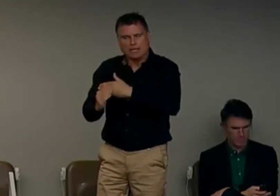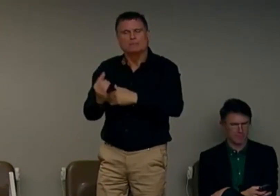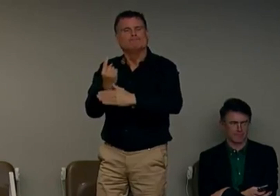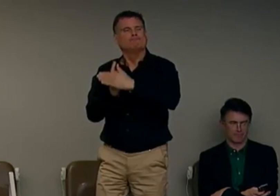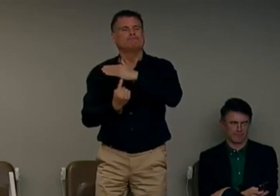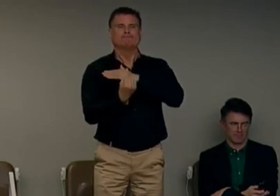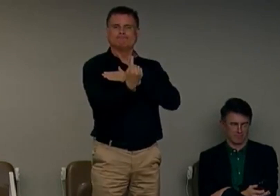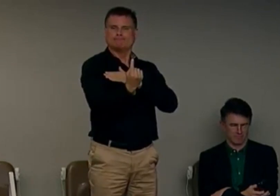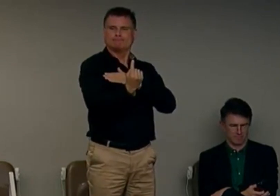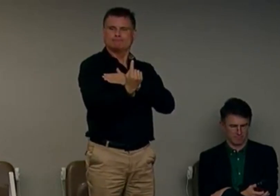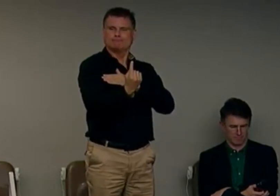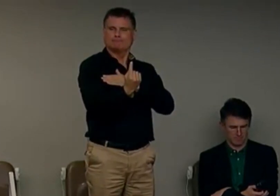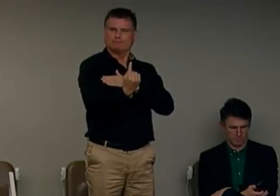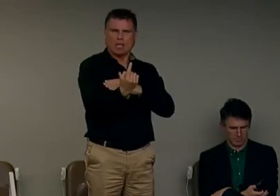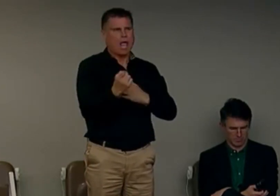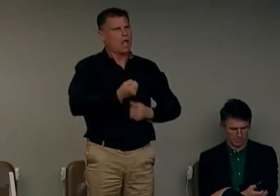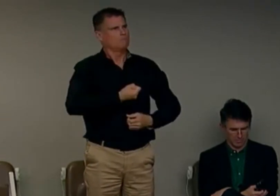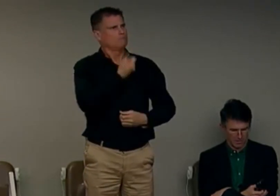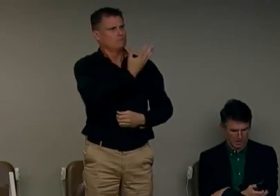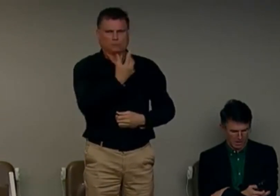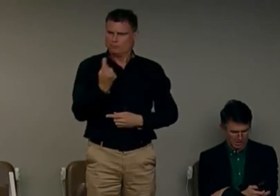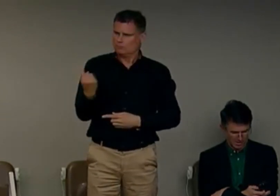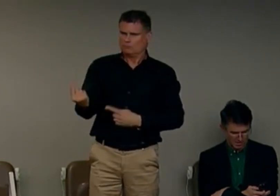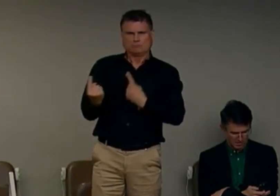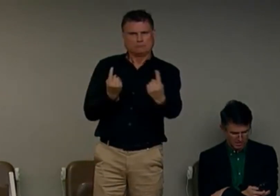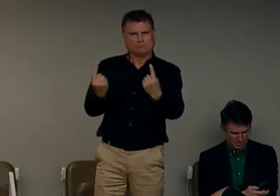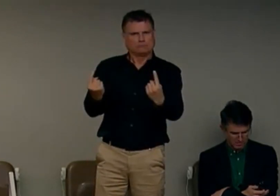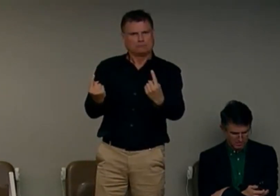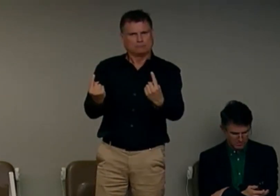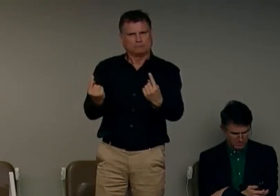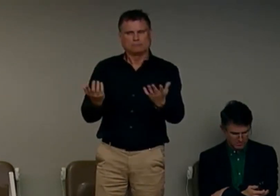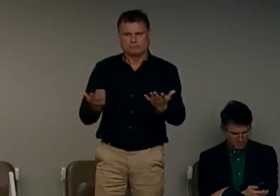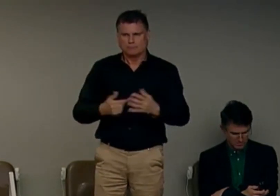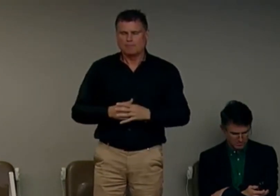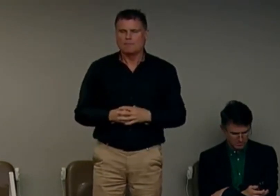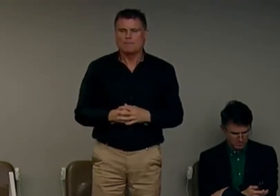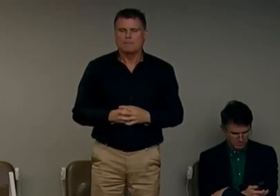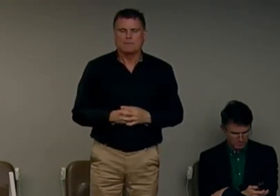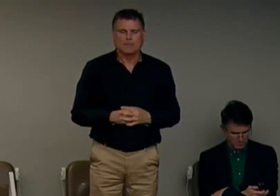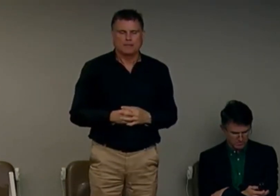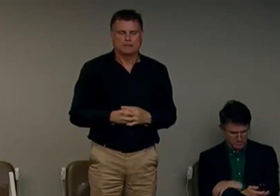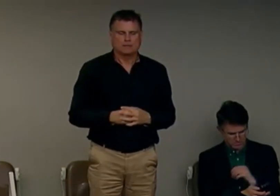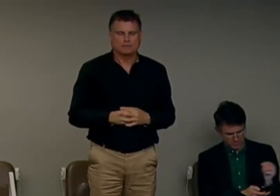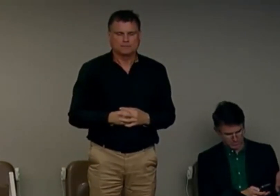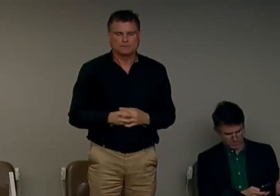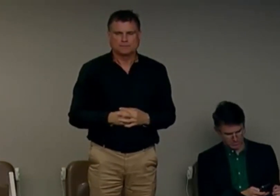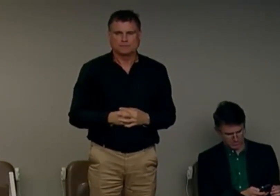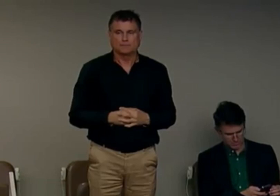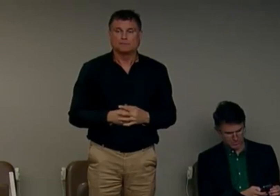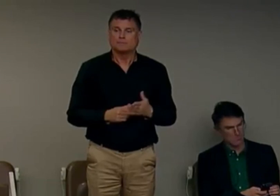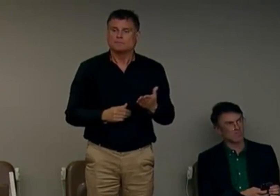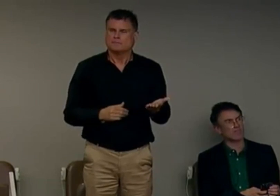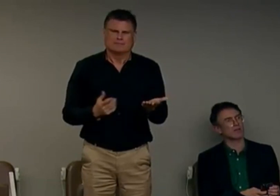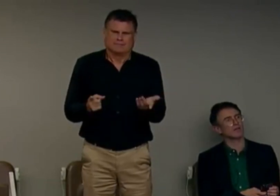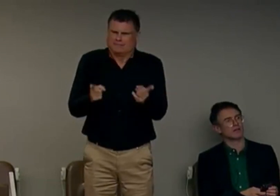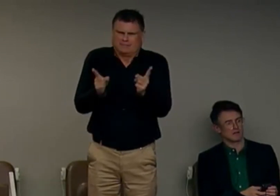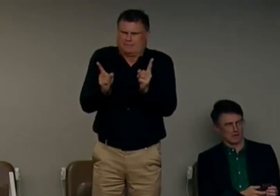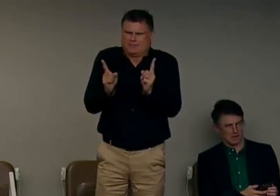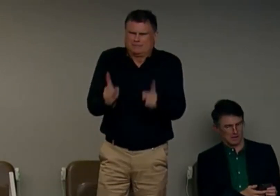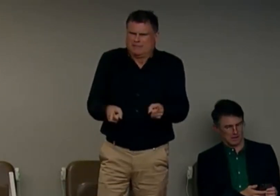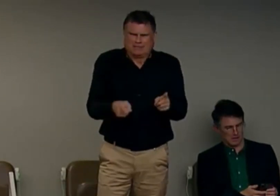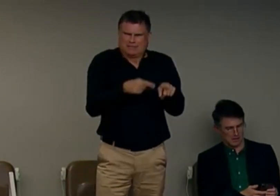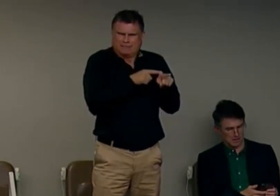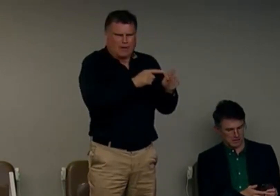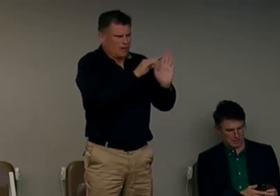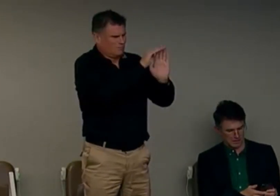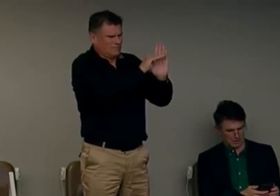Conseil est placé sous l'égide des pouvoirs publics de notre pays. Et la Convention relative aux droits des personnes handicapées est notre cadre de